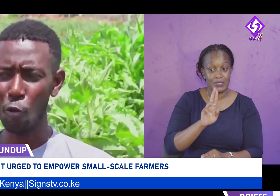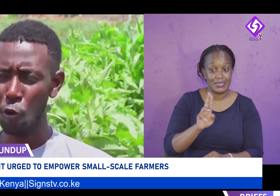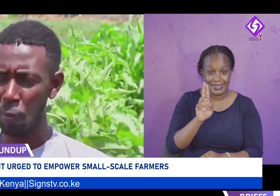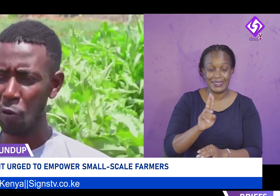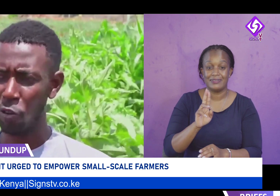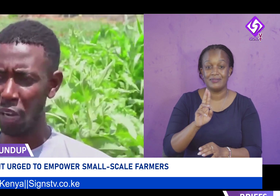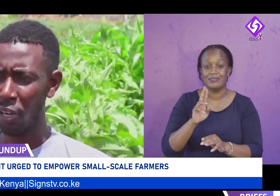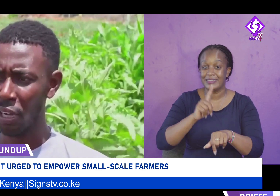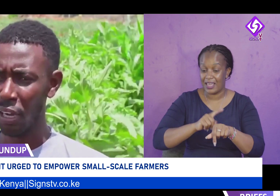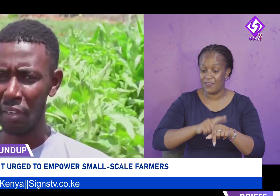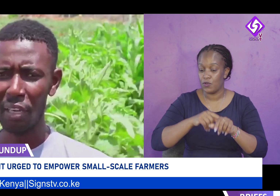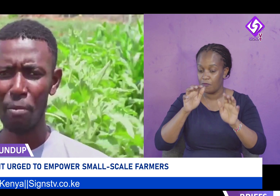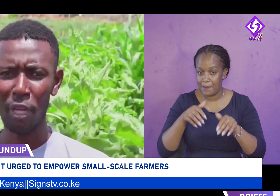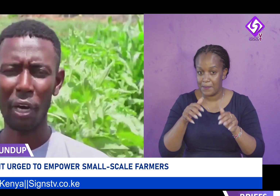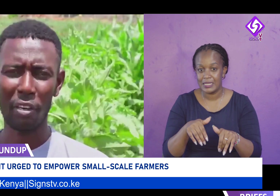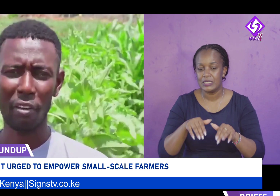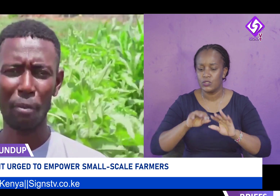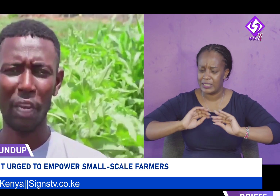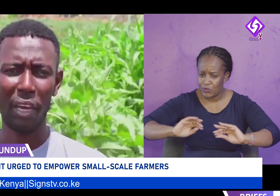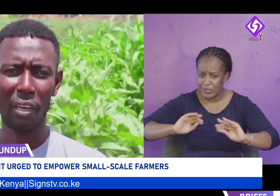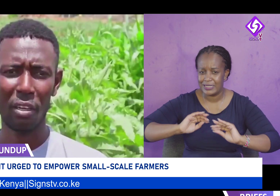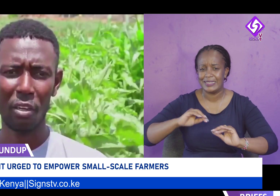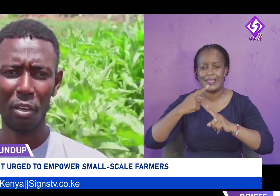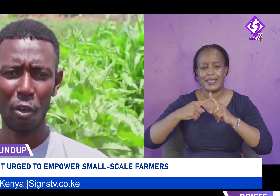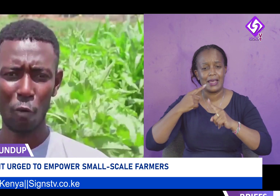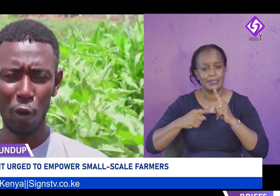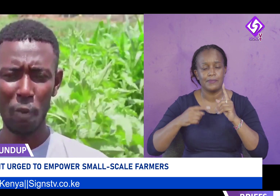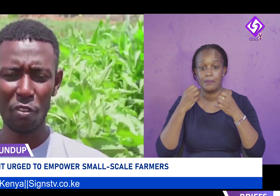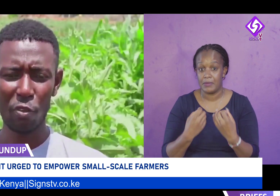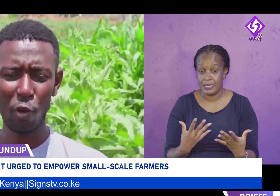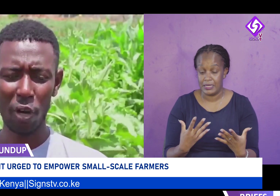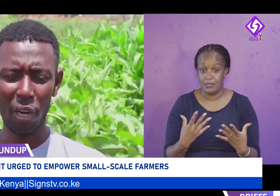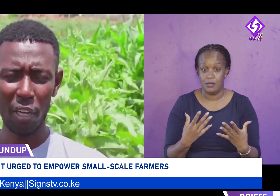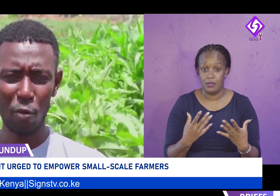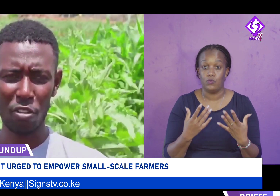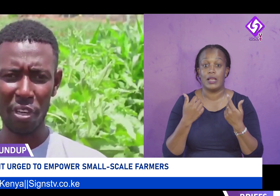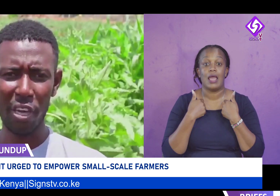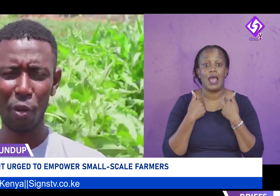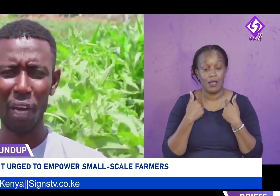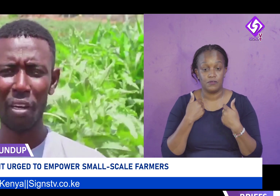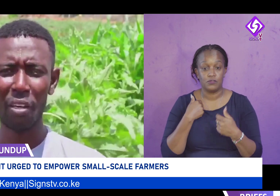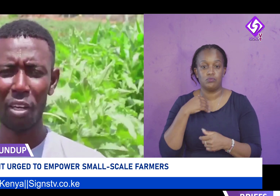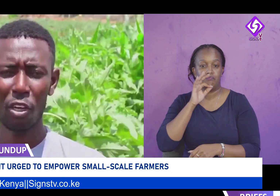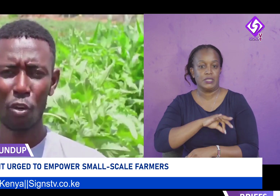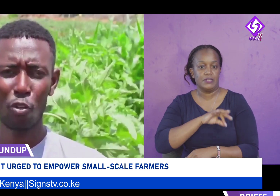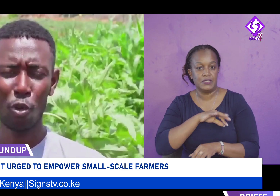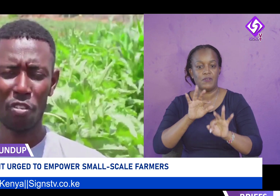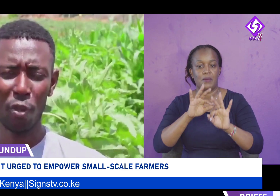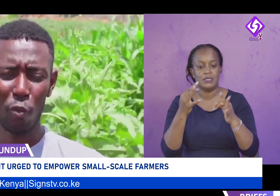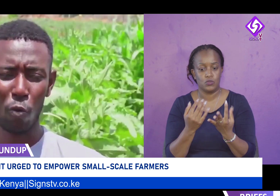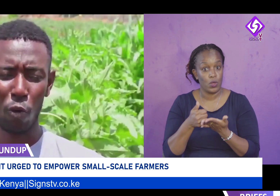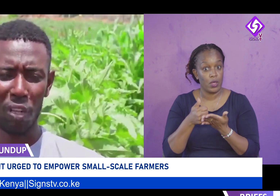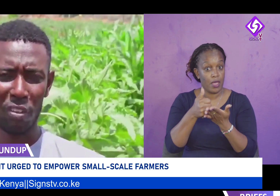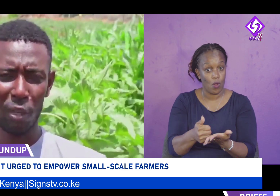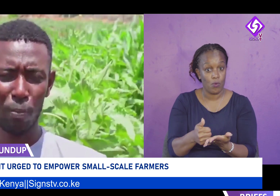kuwa na manufaa katika jamii ama katika familia yake. Kwa hiyo basi tukaona ili kusaidia hiyo hali tuweze kuanzisha